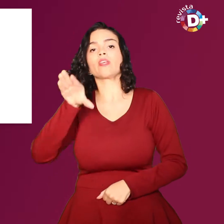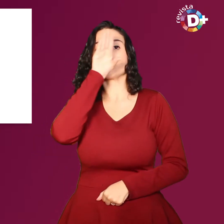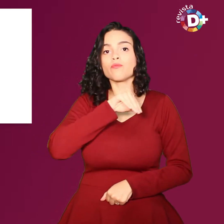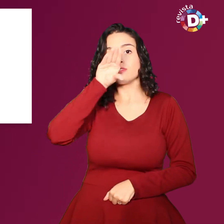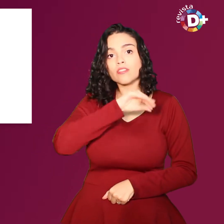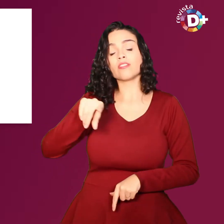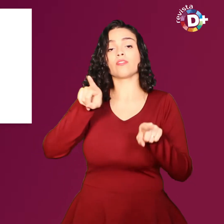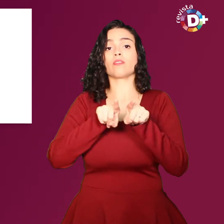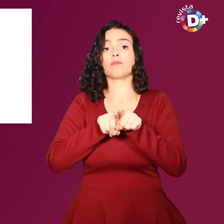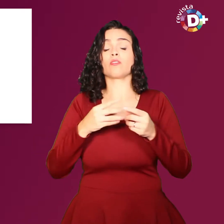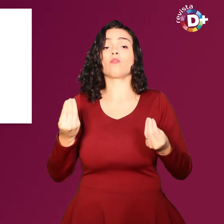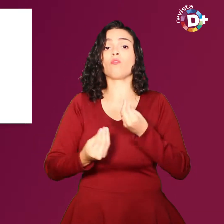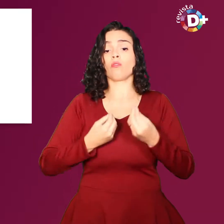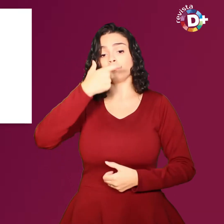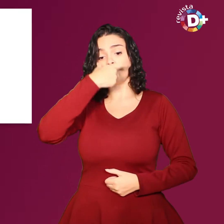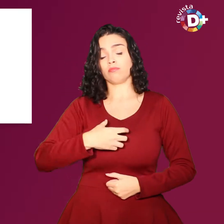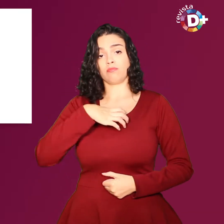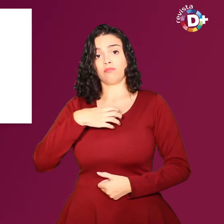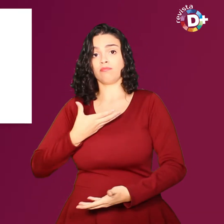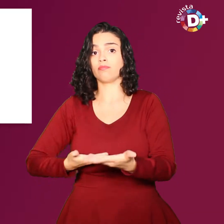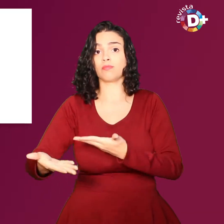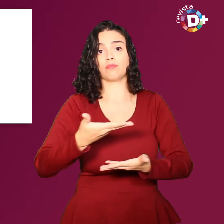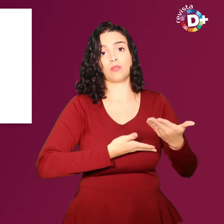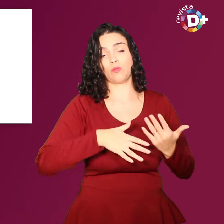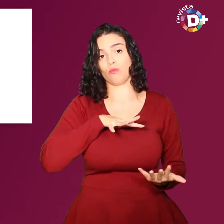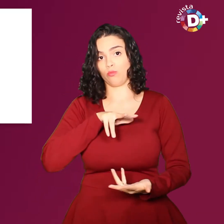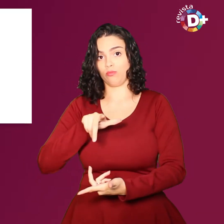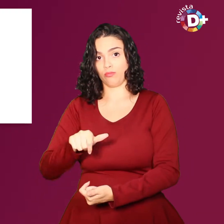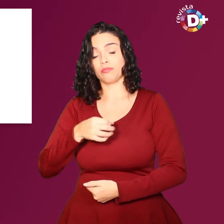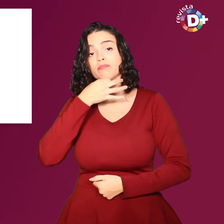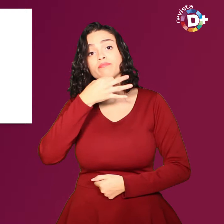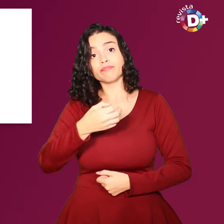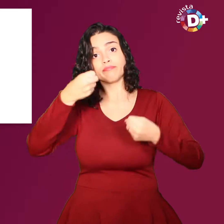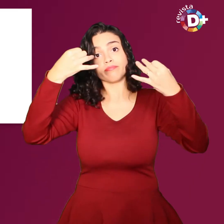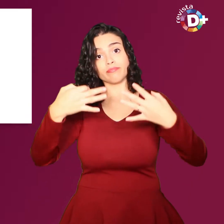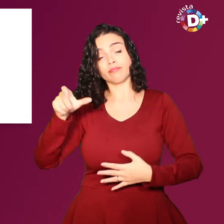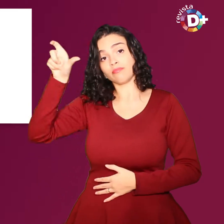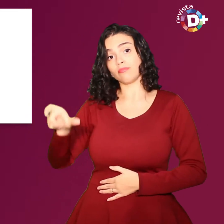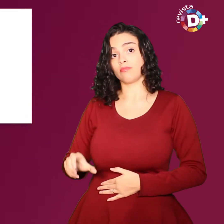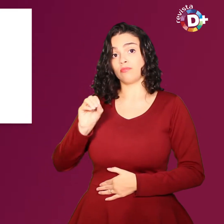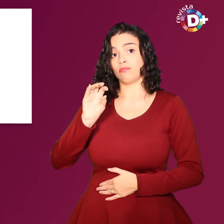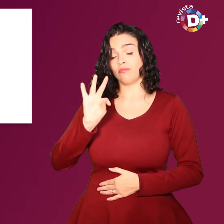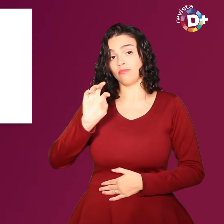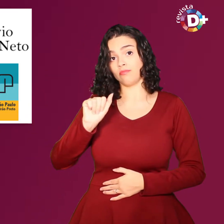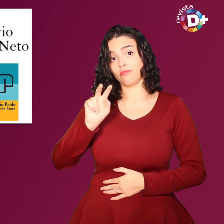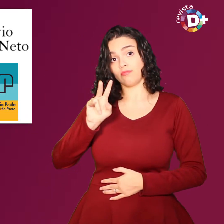seu movimento e fala, quanto para o modo pelo qual a pessoa interage com o mundo ao redor. Esclarece Otávio